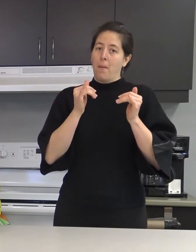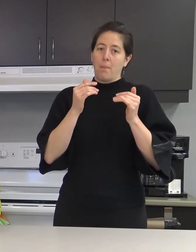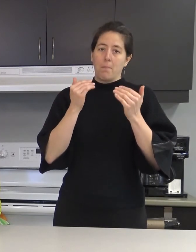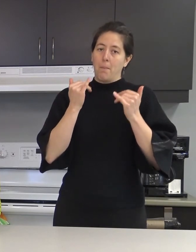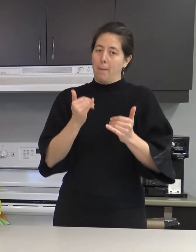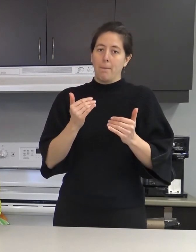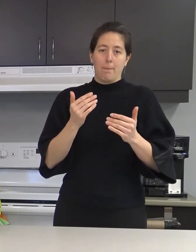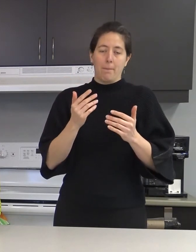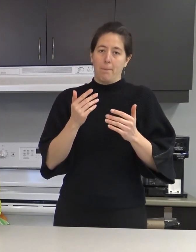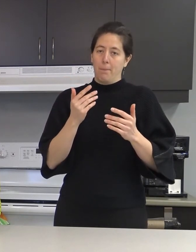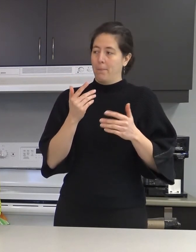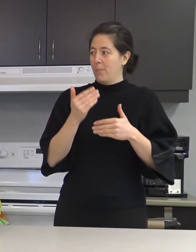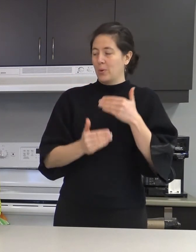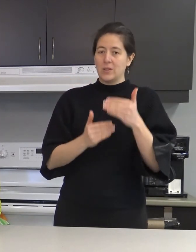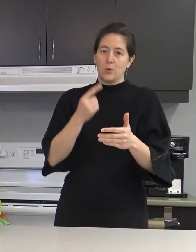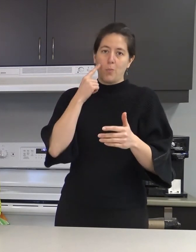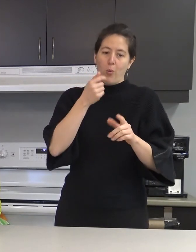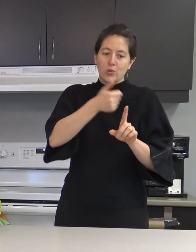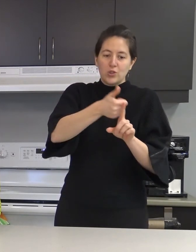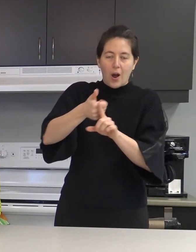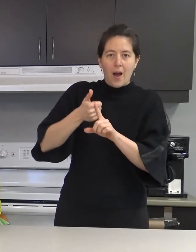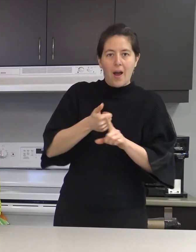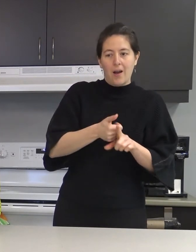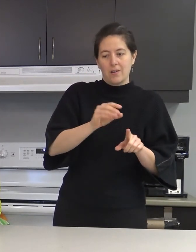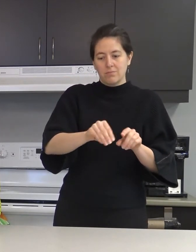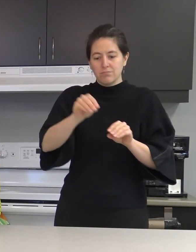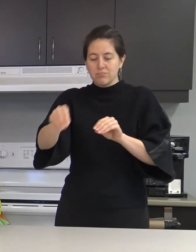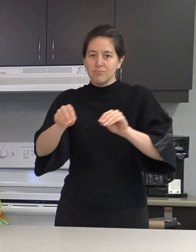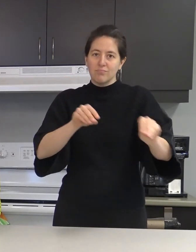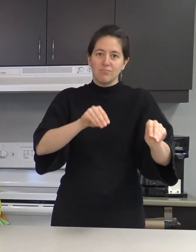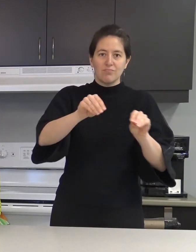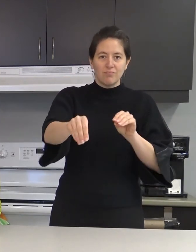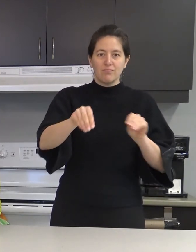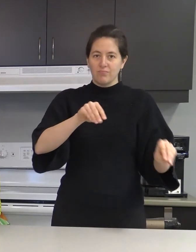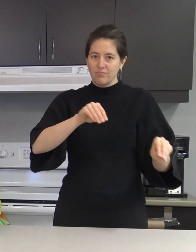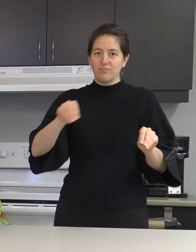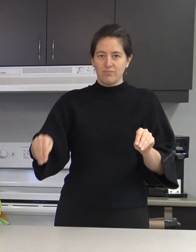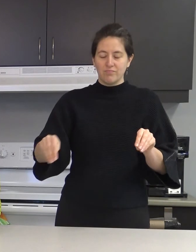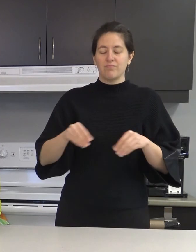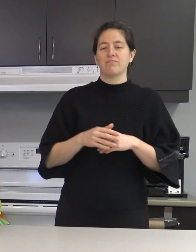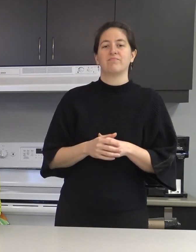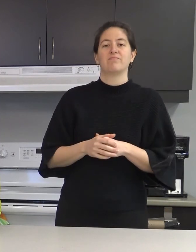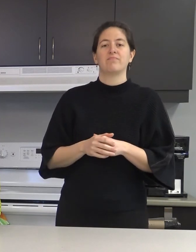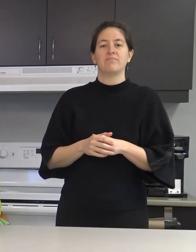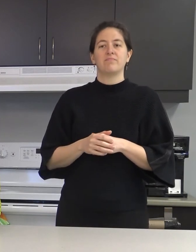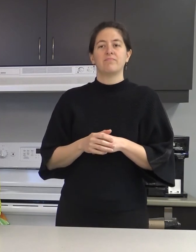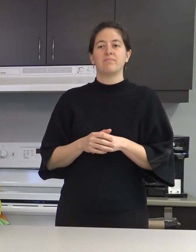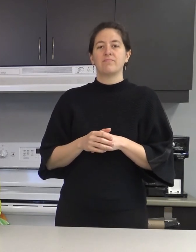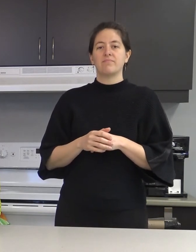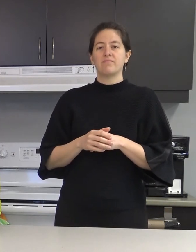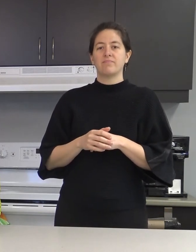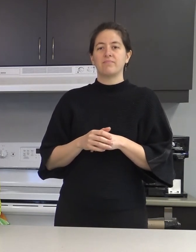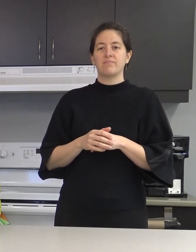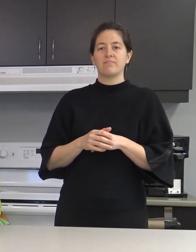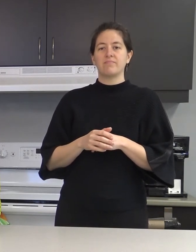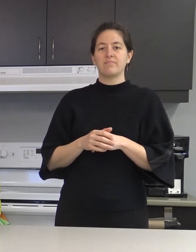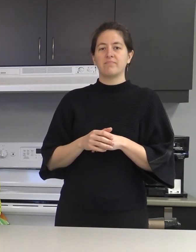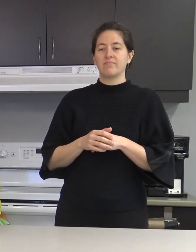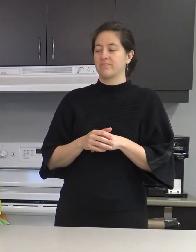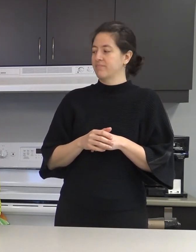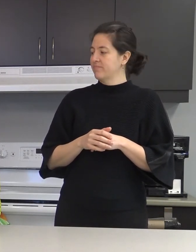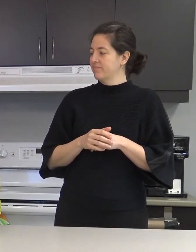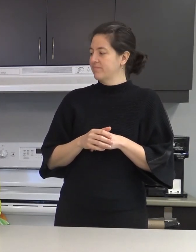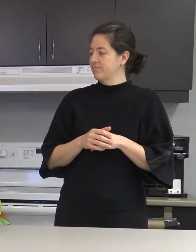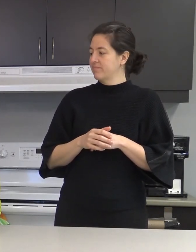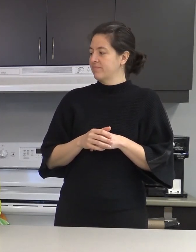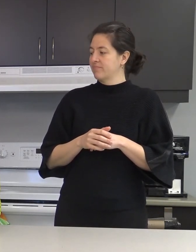pour d'autres plants de poivrons qui sont prêts à être repiqués. Puis, ce que ça va faire ensuite, c'est